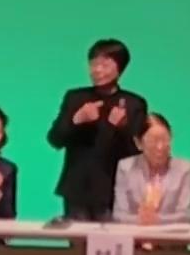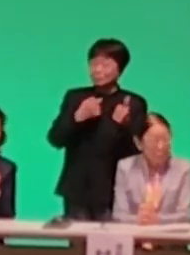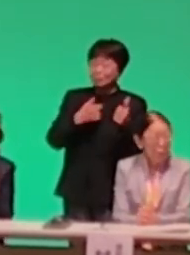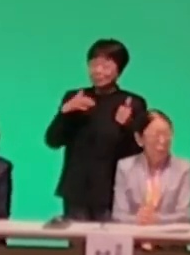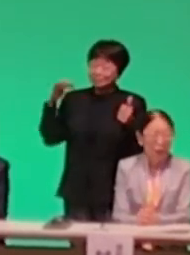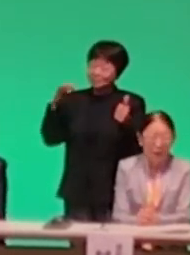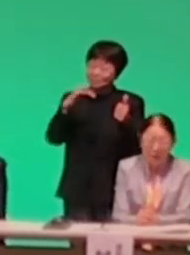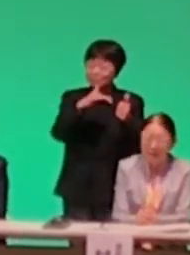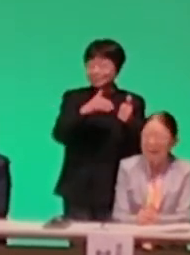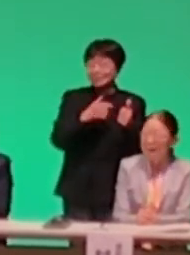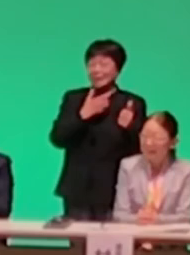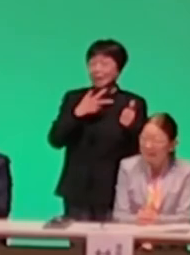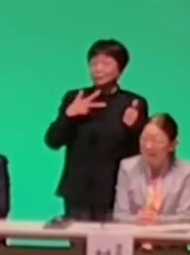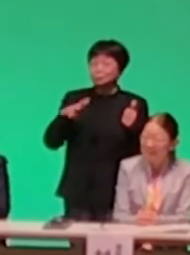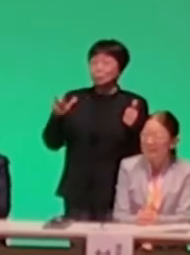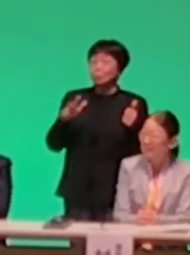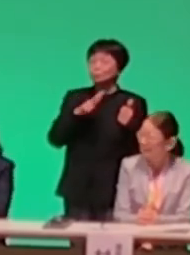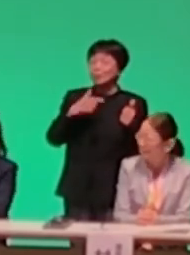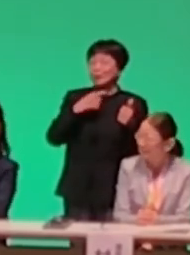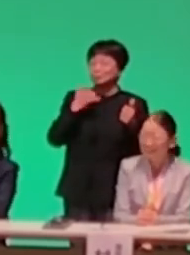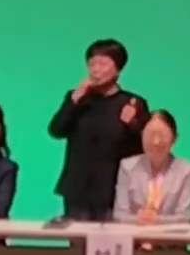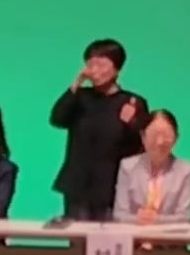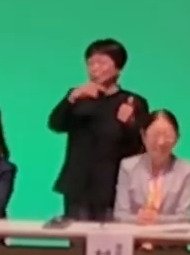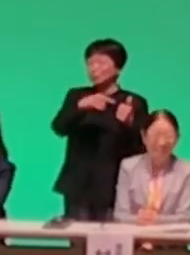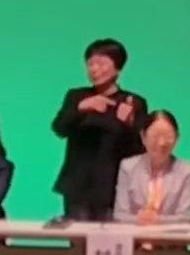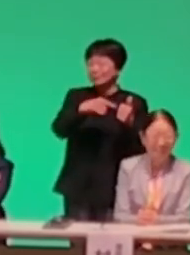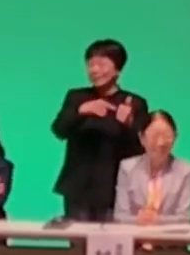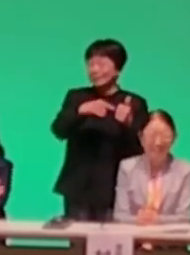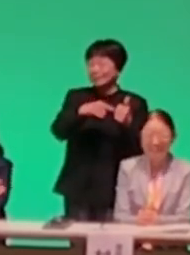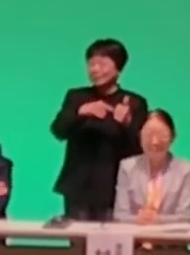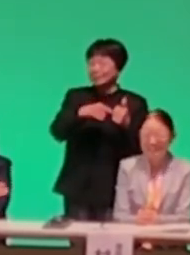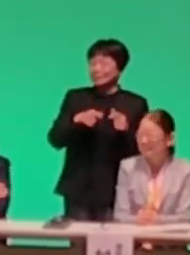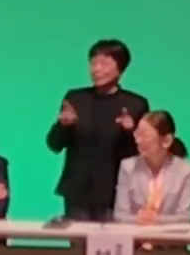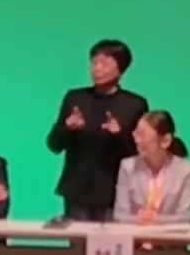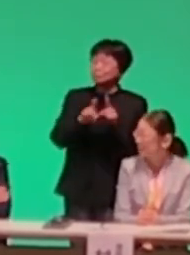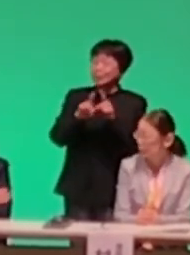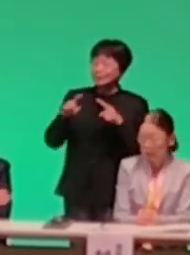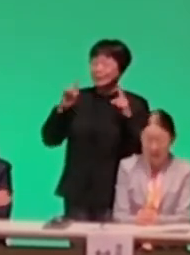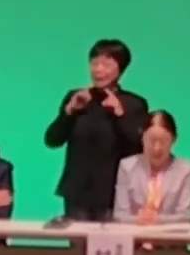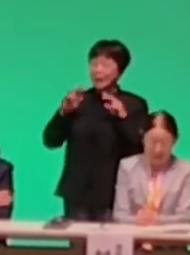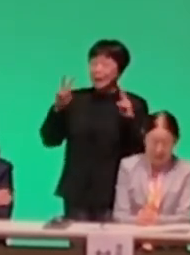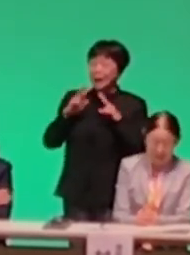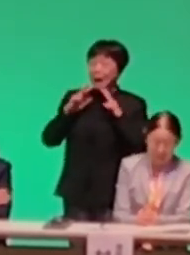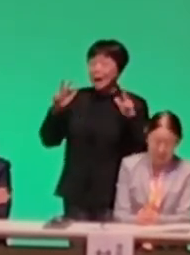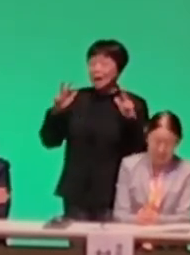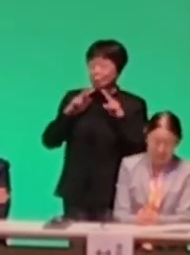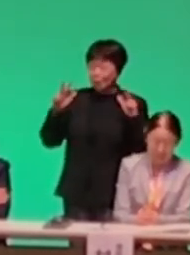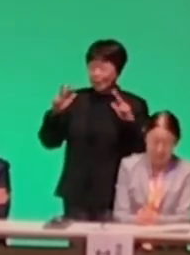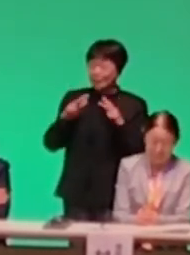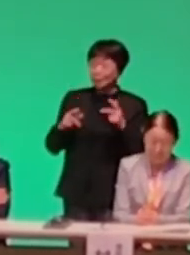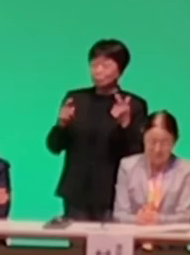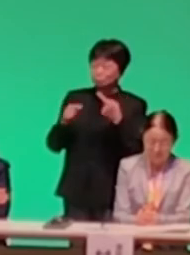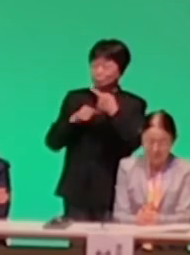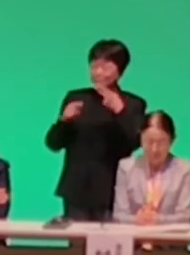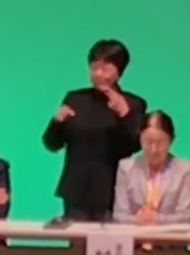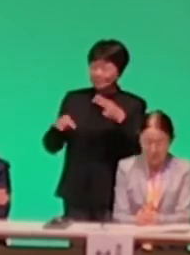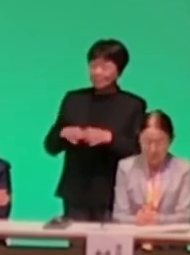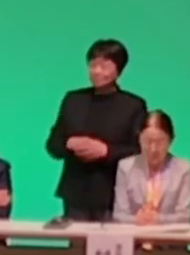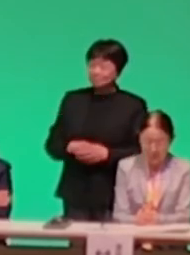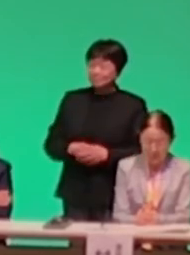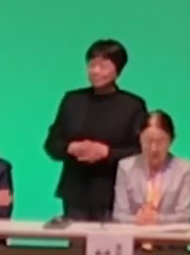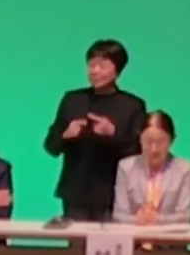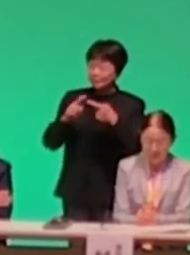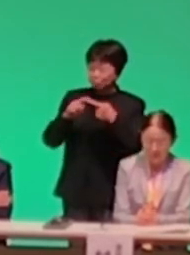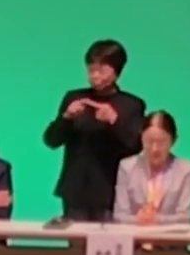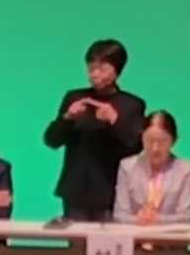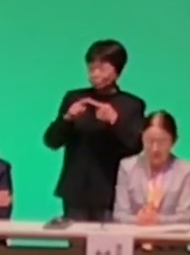一目惚れしたような、まあ、カラオケで、まあ、わーっとか喋ったから、そんなのもあったし、逆に一つ